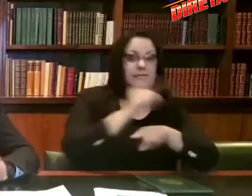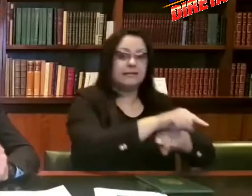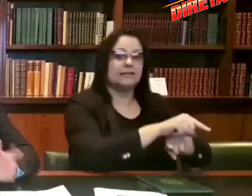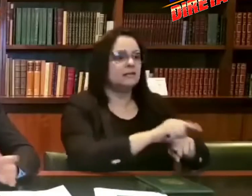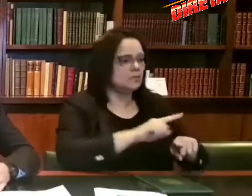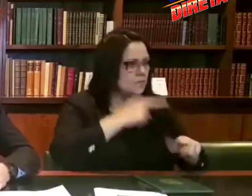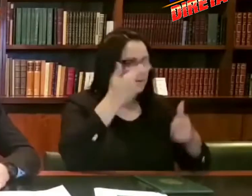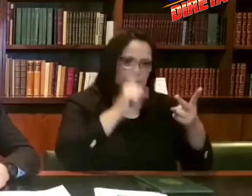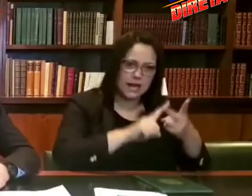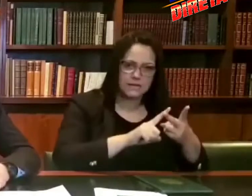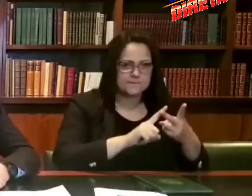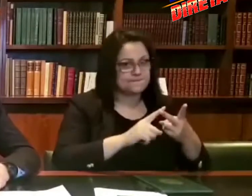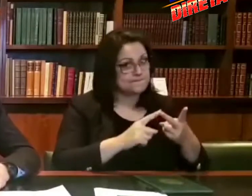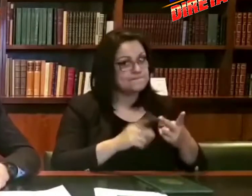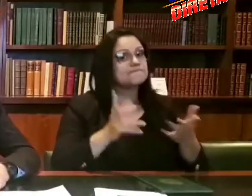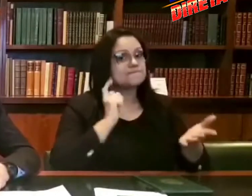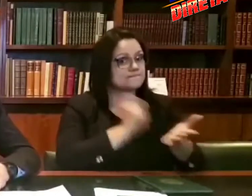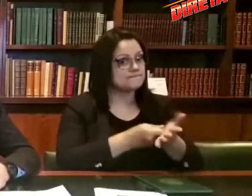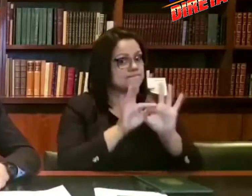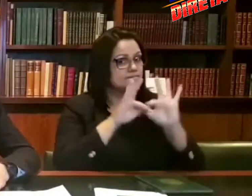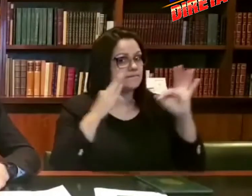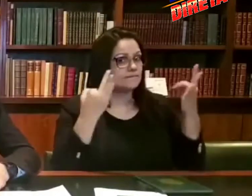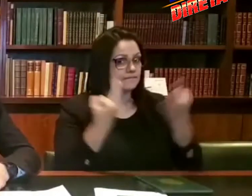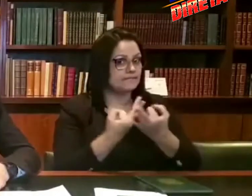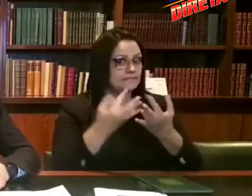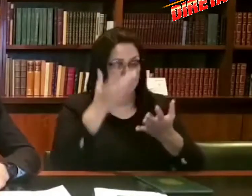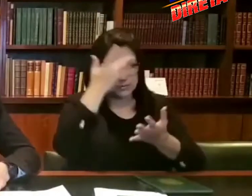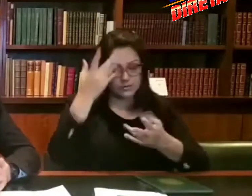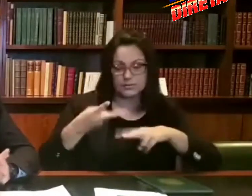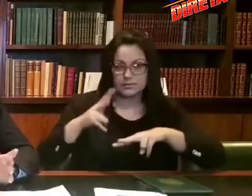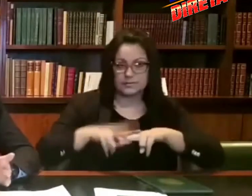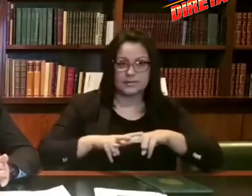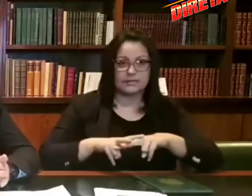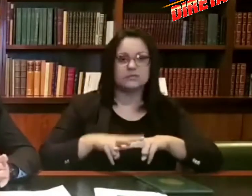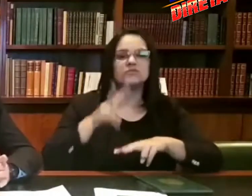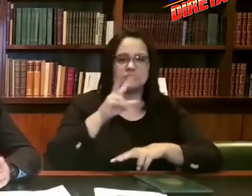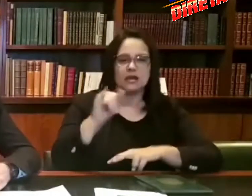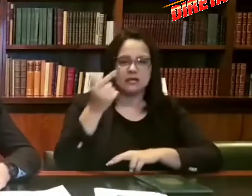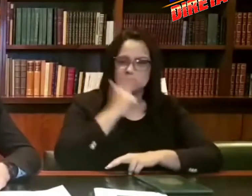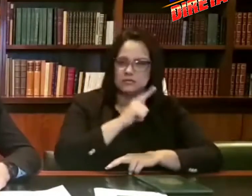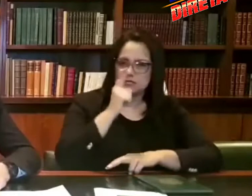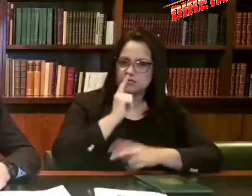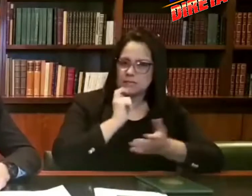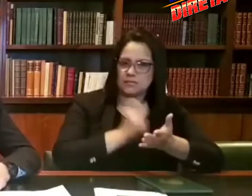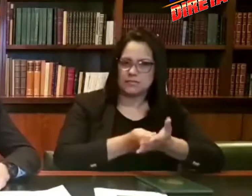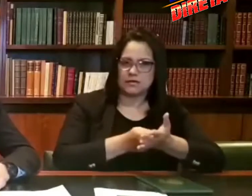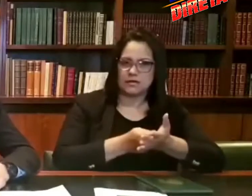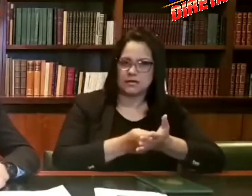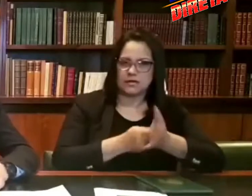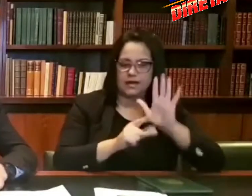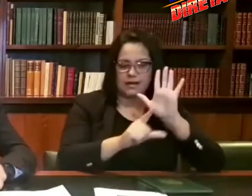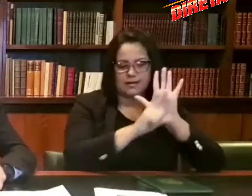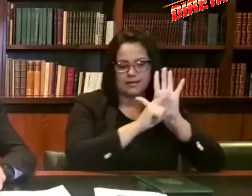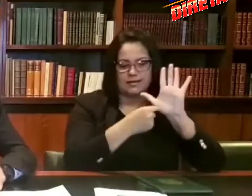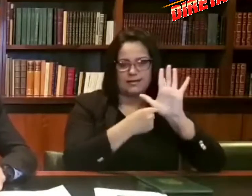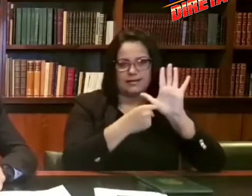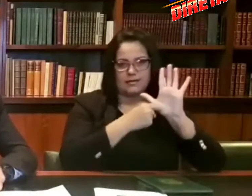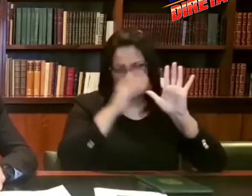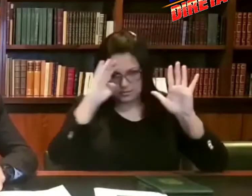baixo, para pagar aí o familiar do presidiário. Ok? Vamos cumprir o que manda a legislação